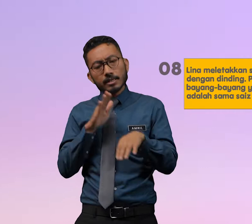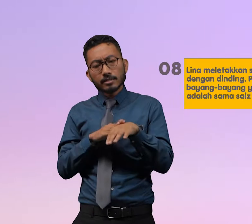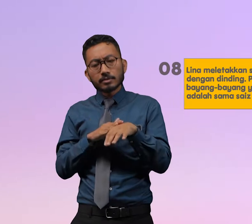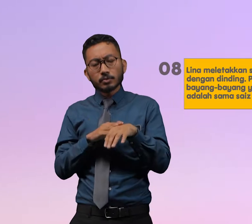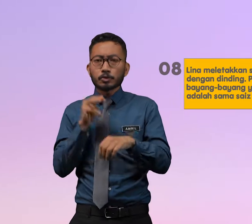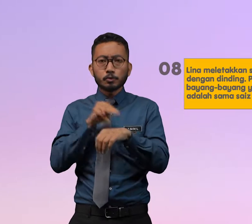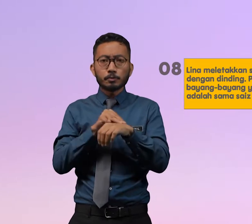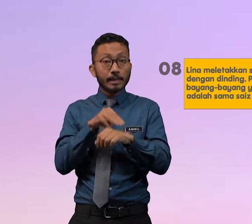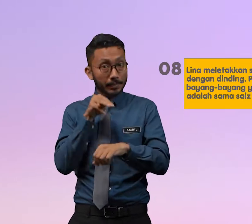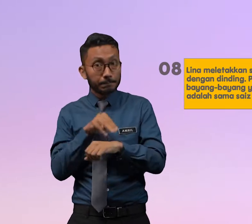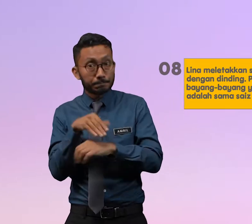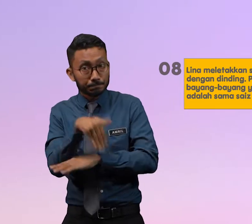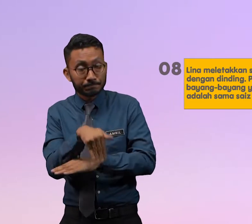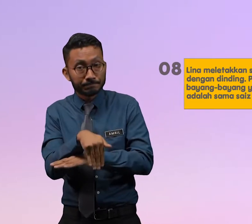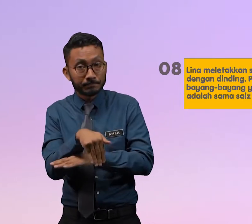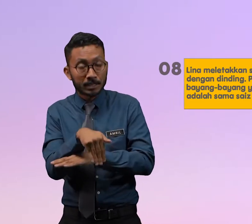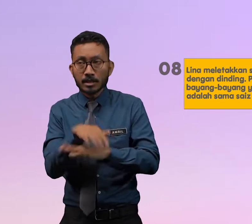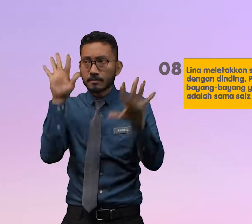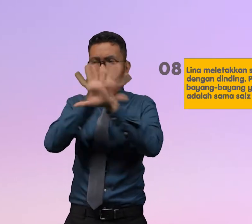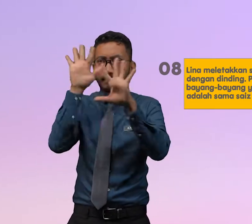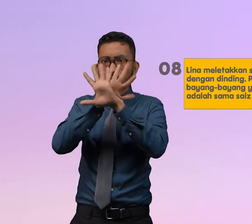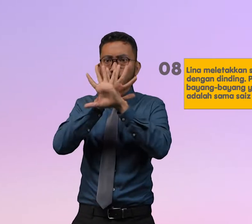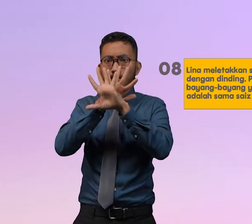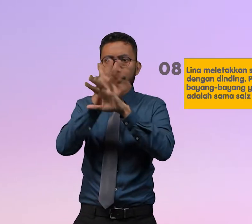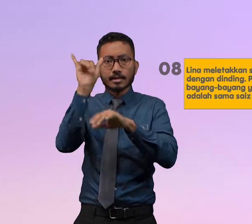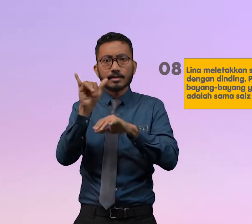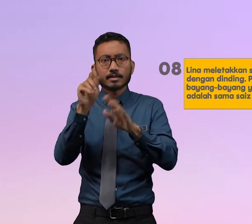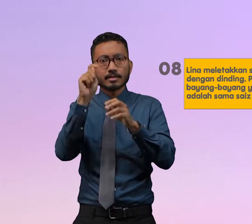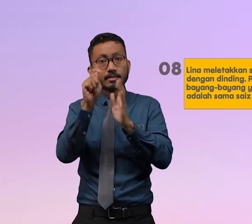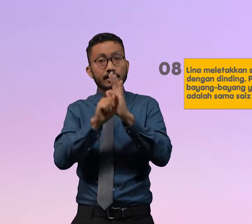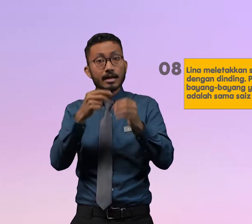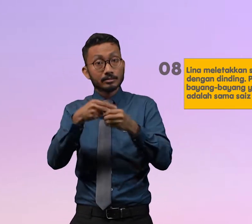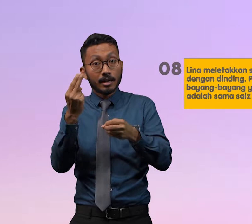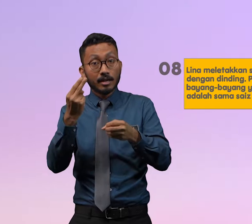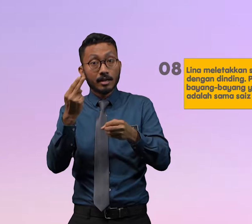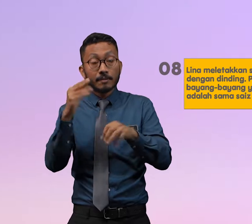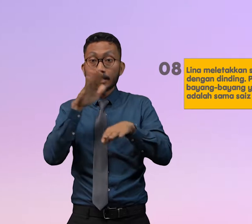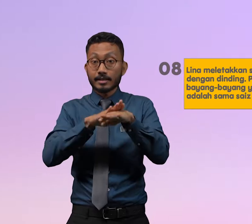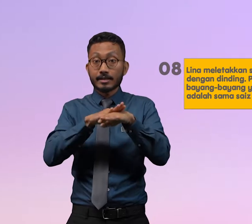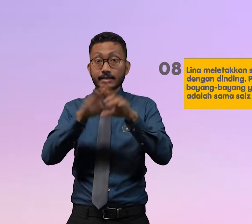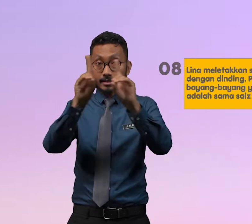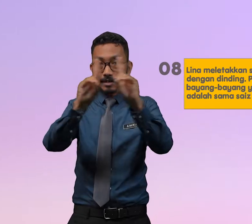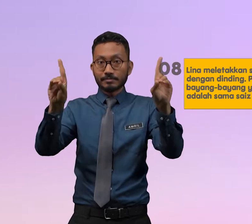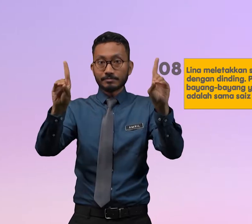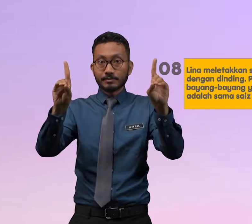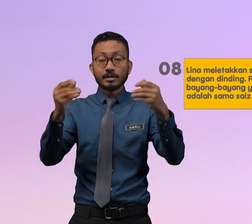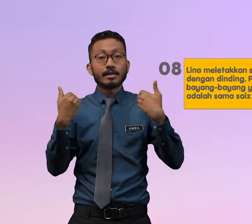pada waktu malam. Bayar-bayar yang terakhir pada dinding